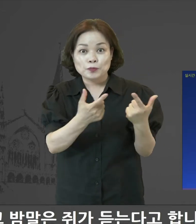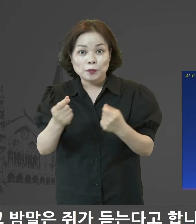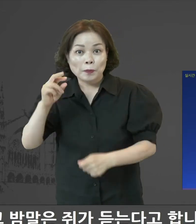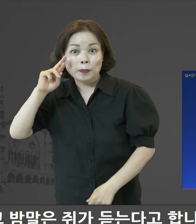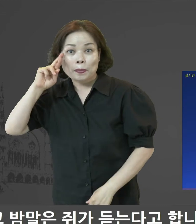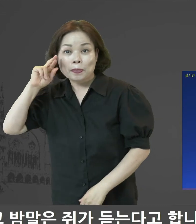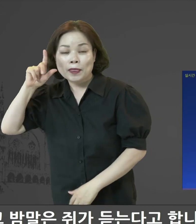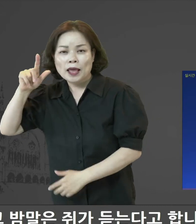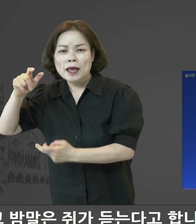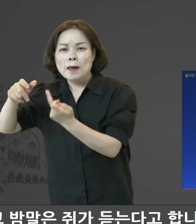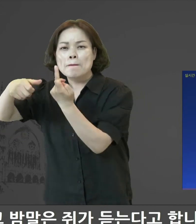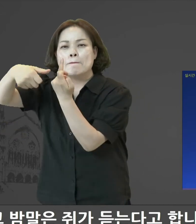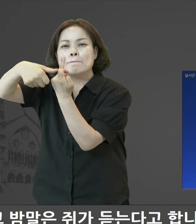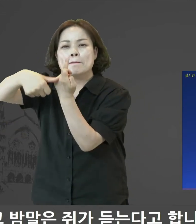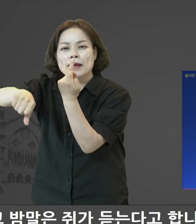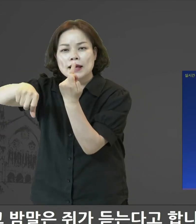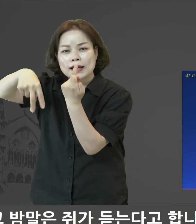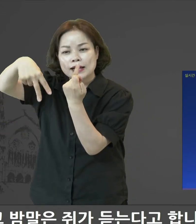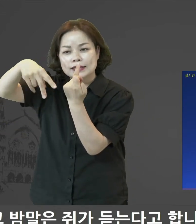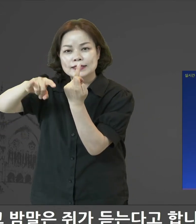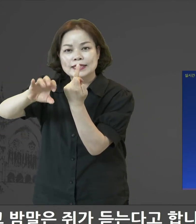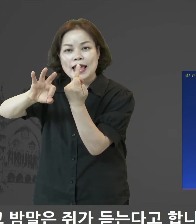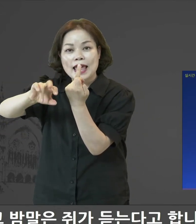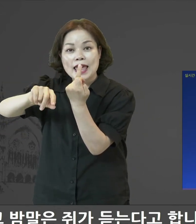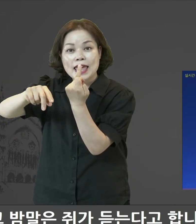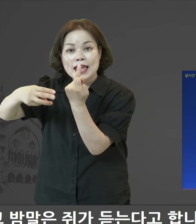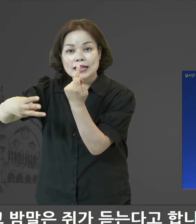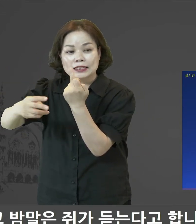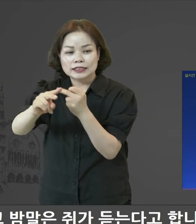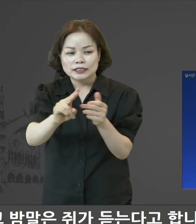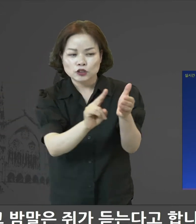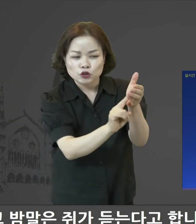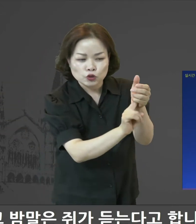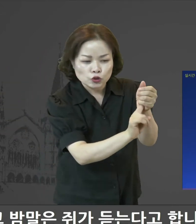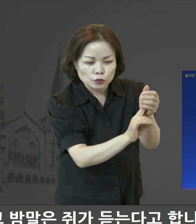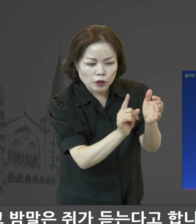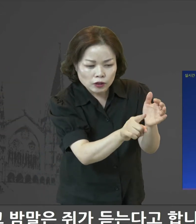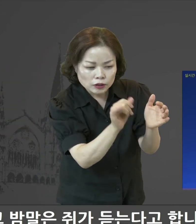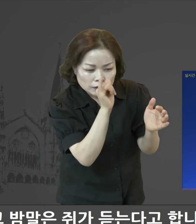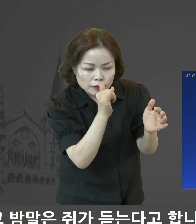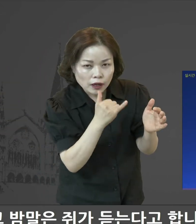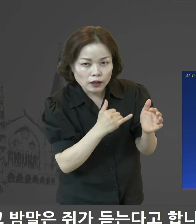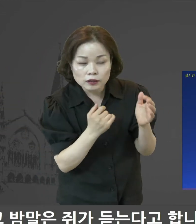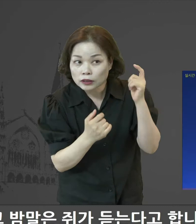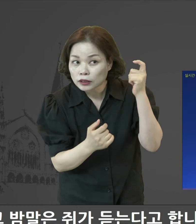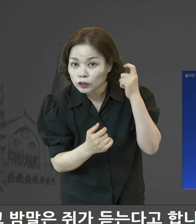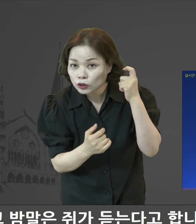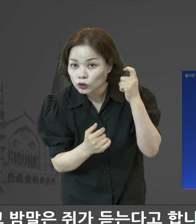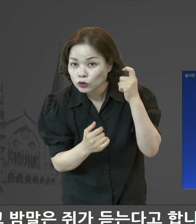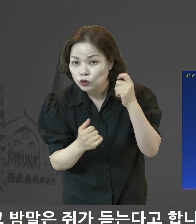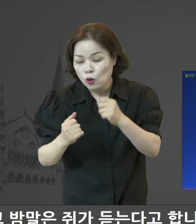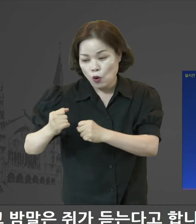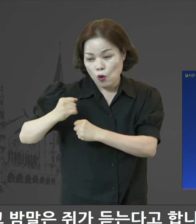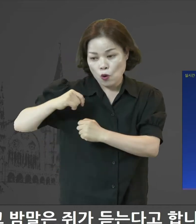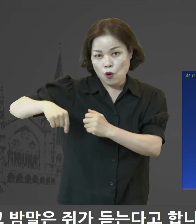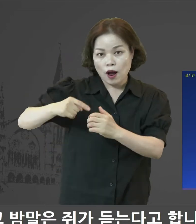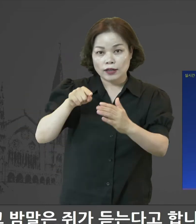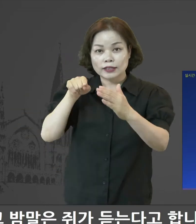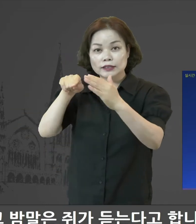바울의 생질이 그들이 매복하여 있다함을 듣고 와서 영내에 들어가